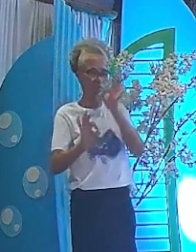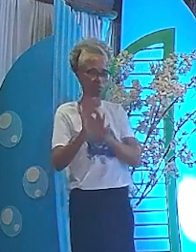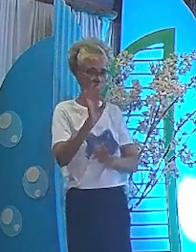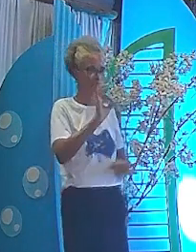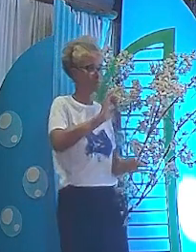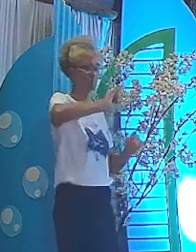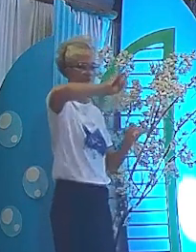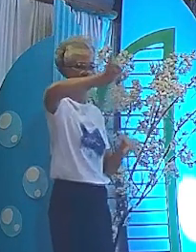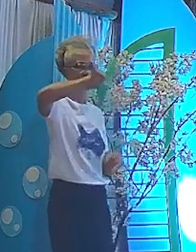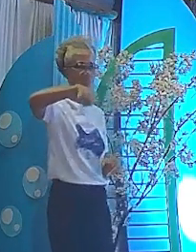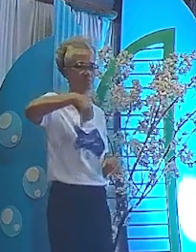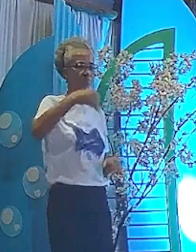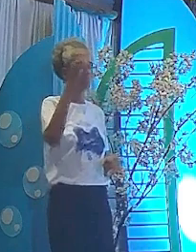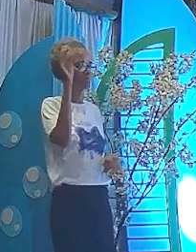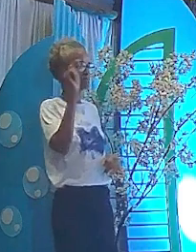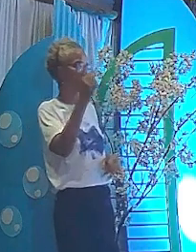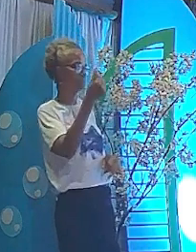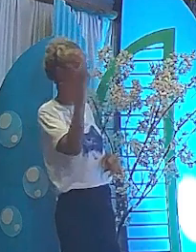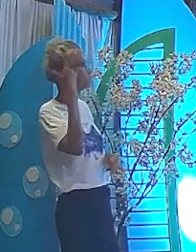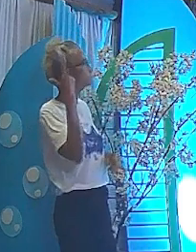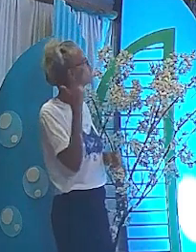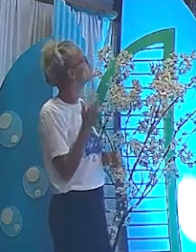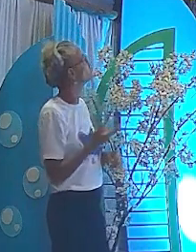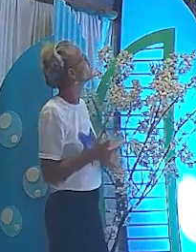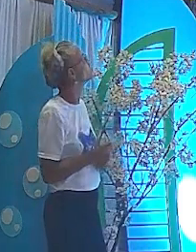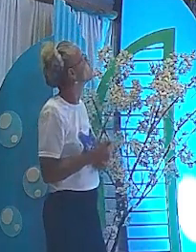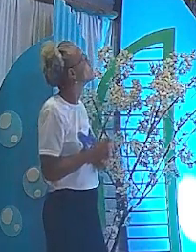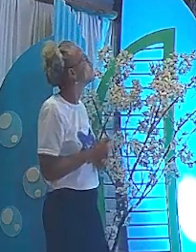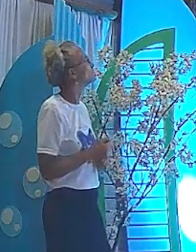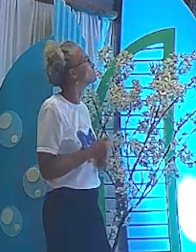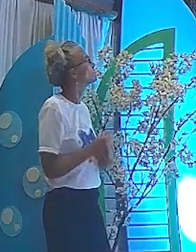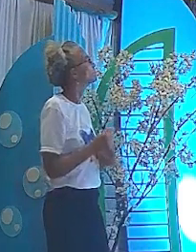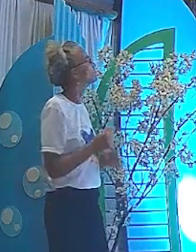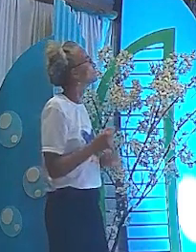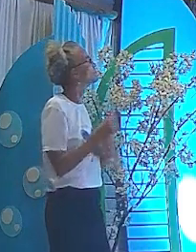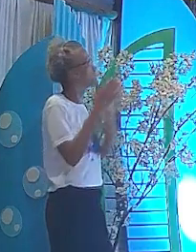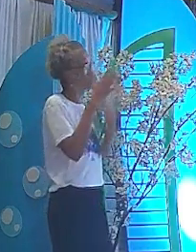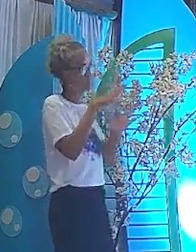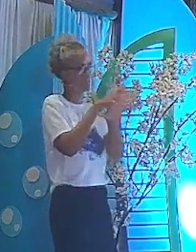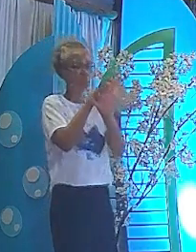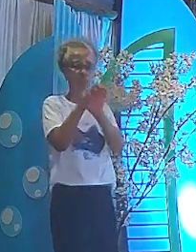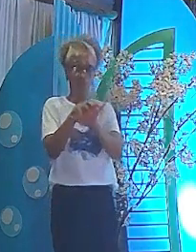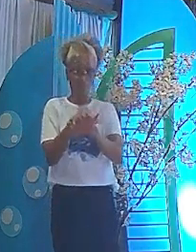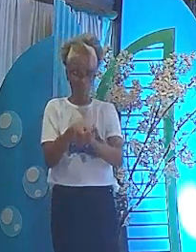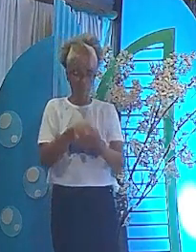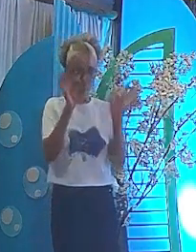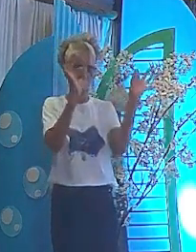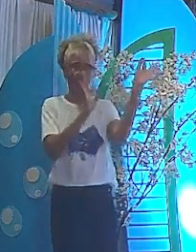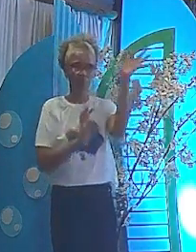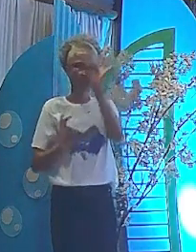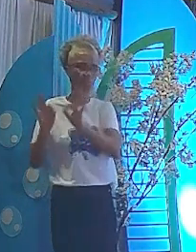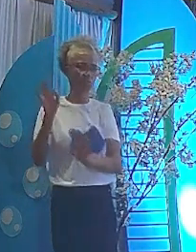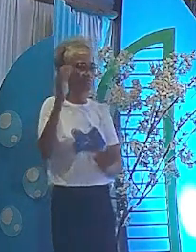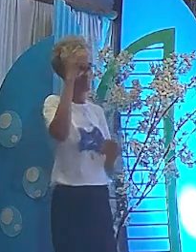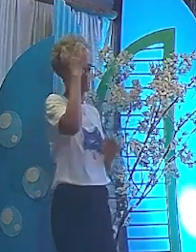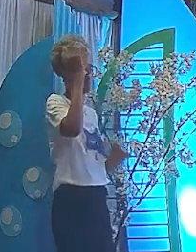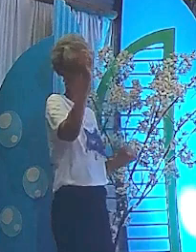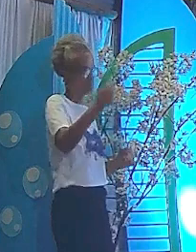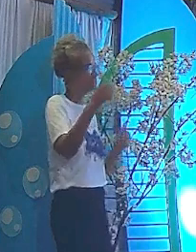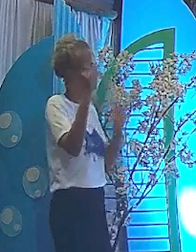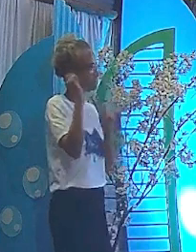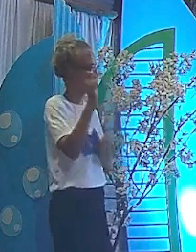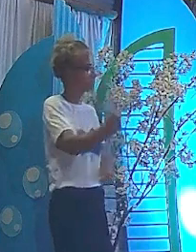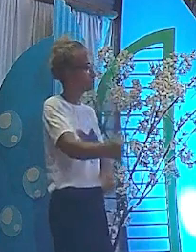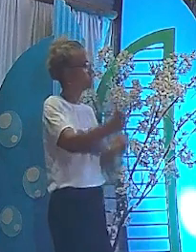há 5 anos nos acolhe, o projeto, a Fundação Projeto Tamar, ao Clube dos Pescadores, Associação